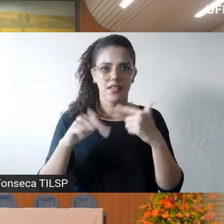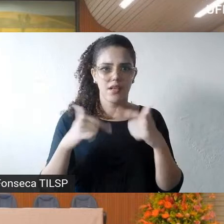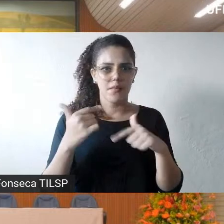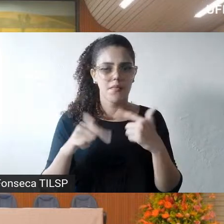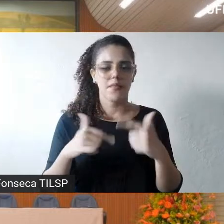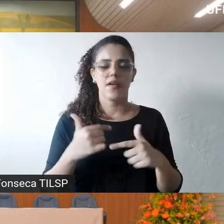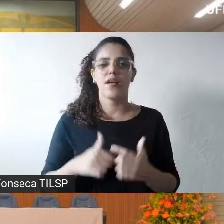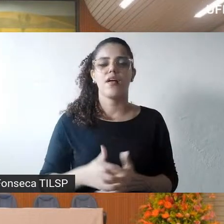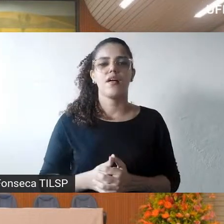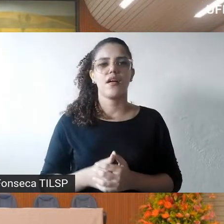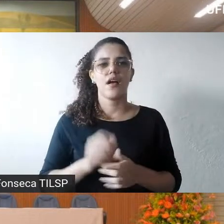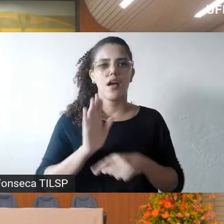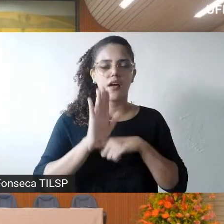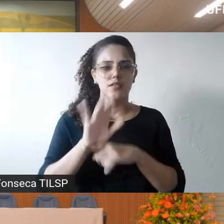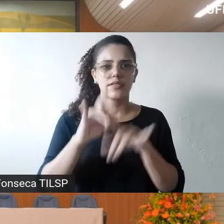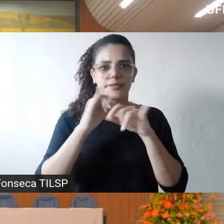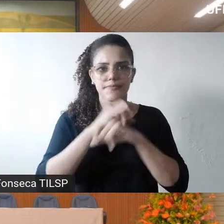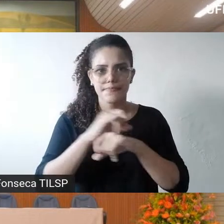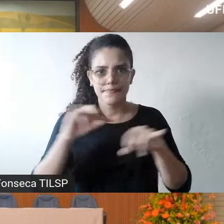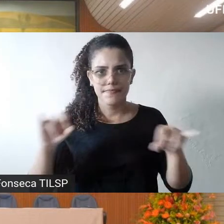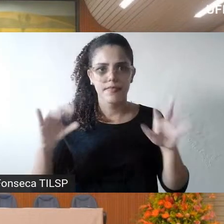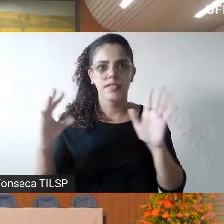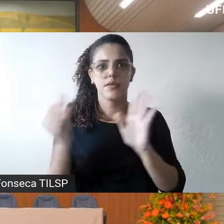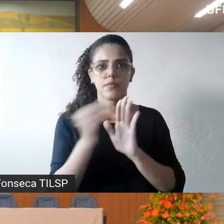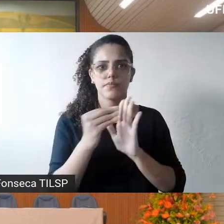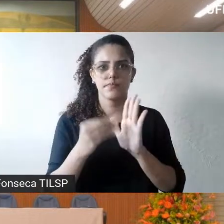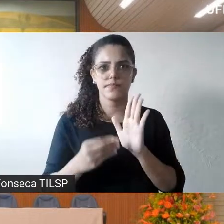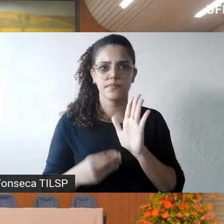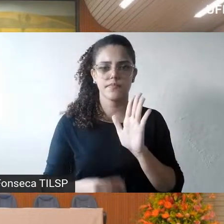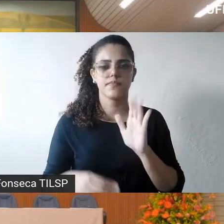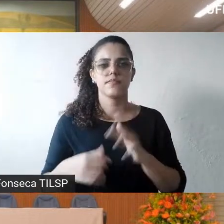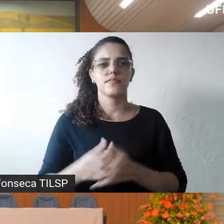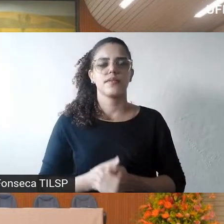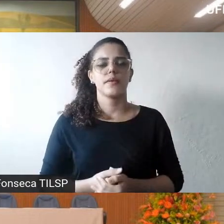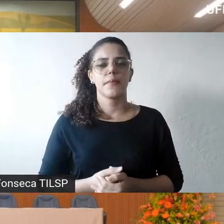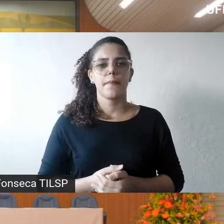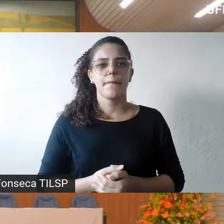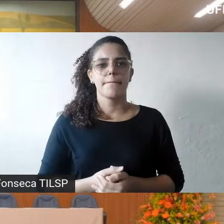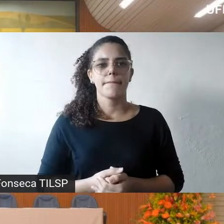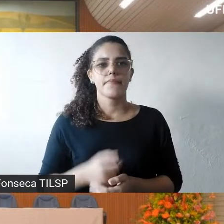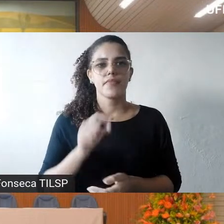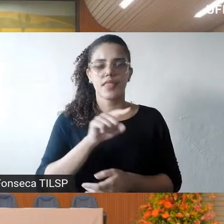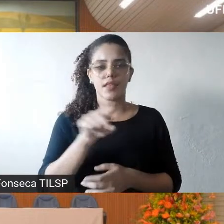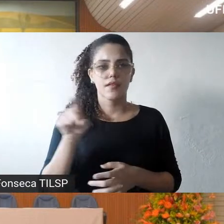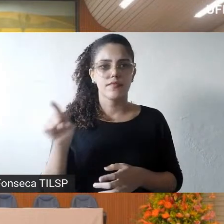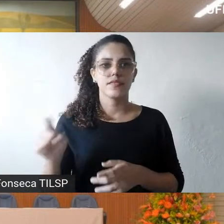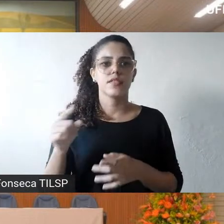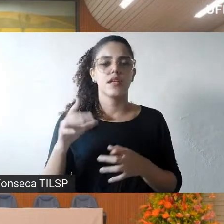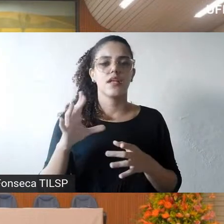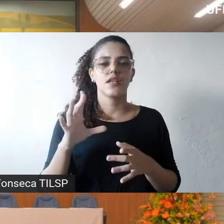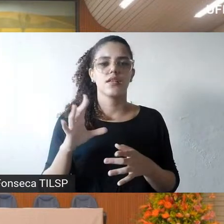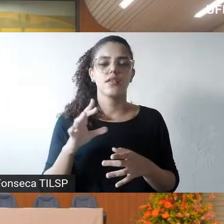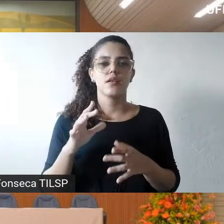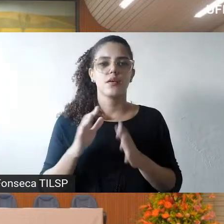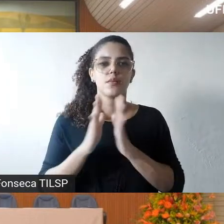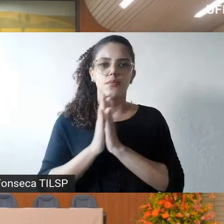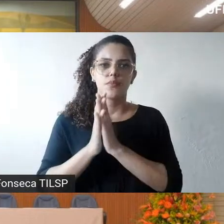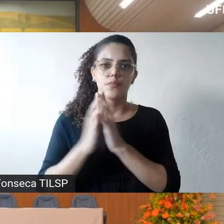informado. Vocês no site da universidade têm o e-mail das coordenações, acessem, entrem em contato, tenham paciência,